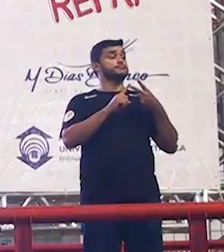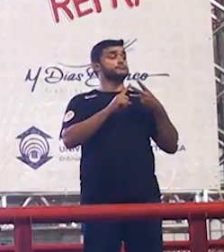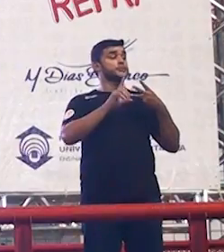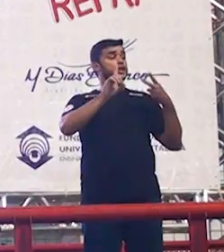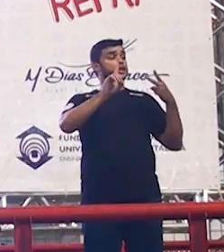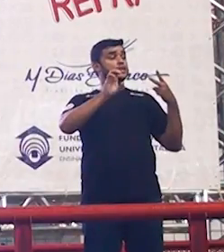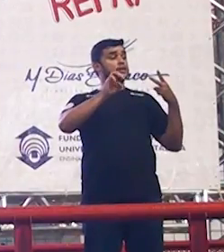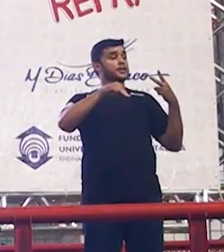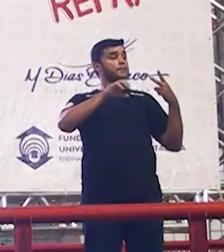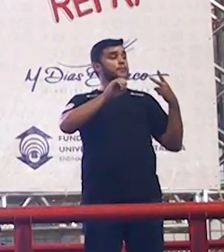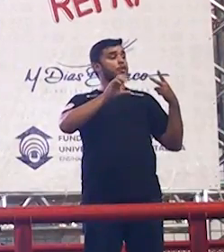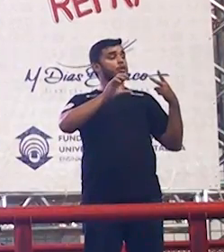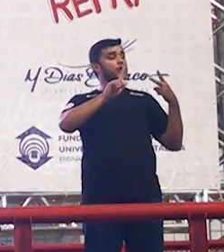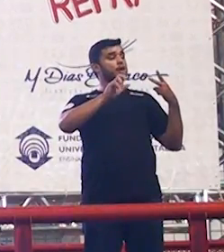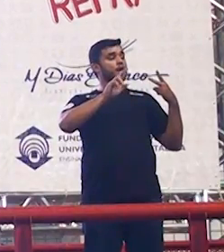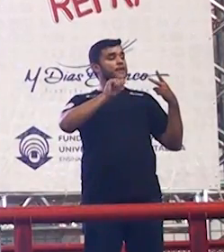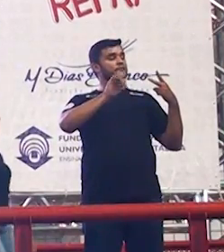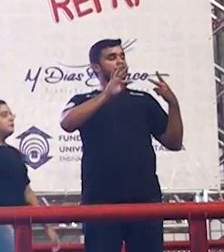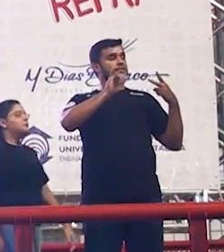demografia.